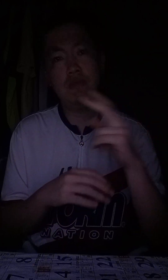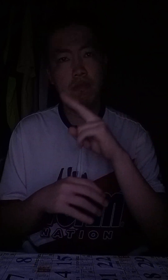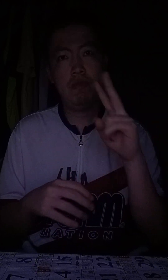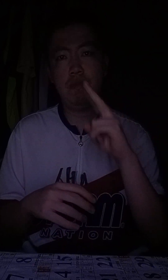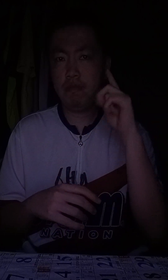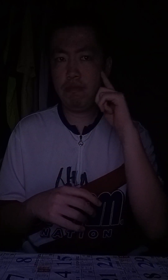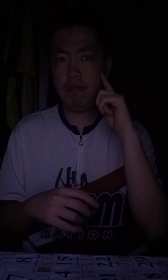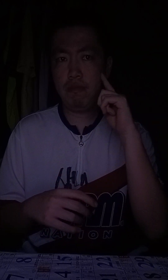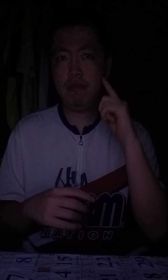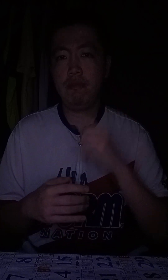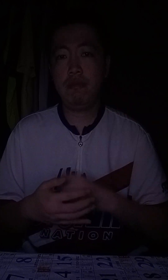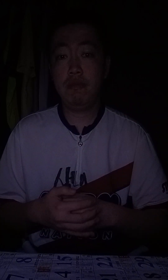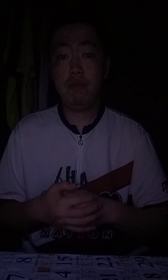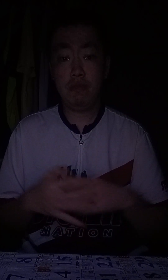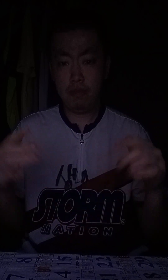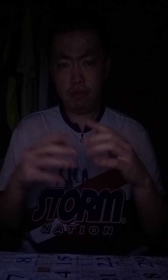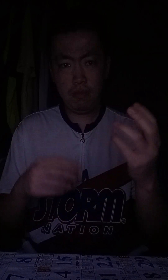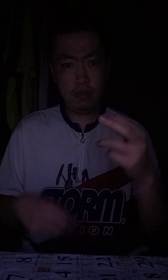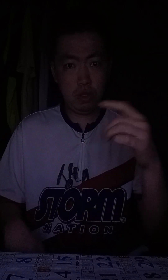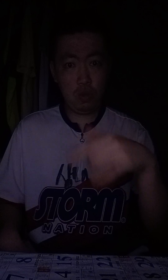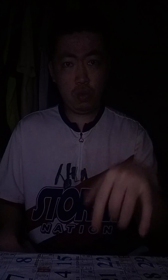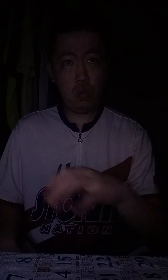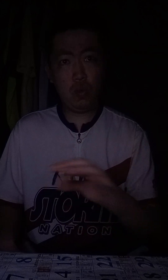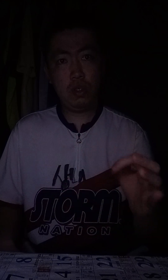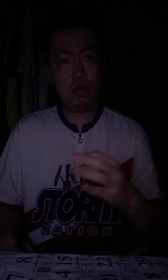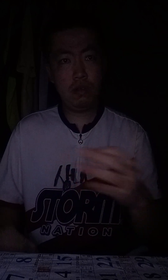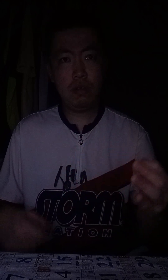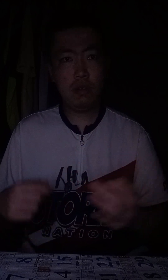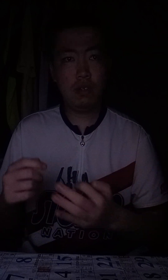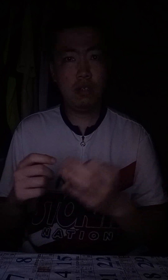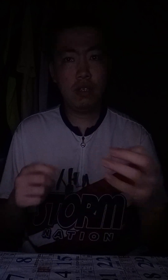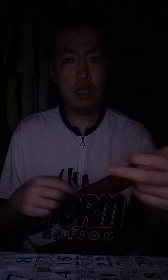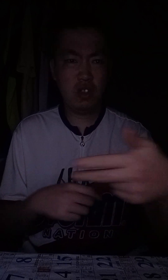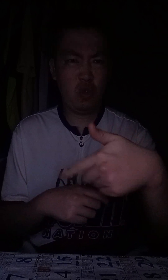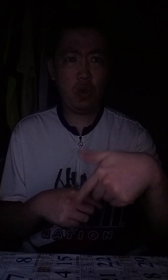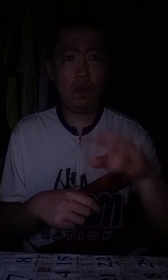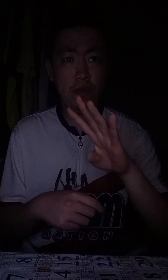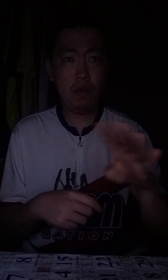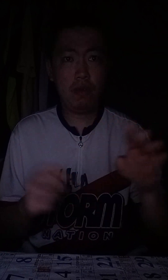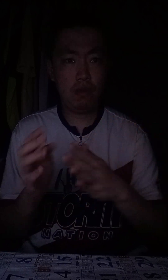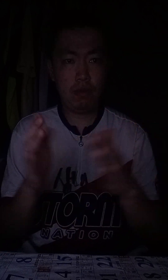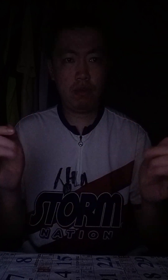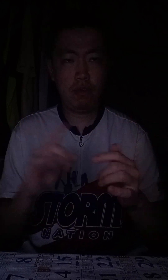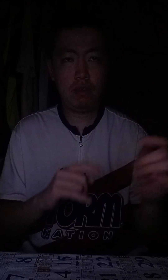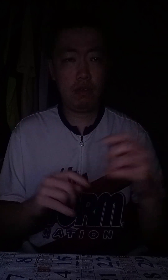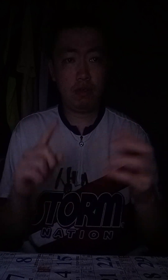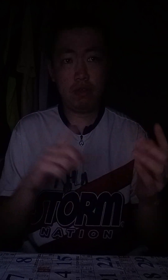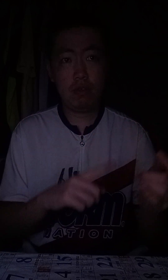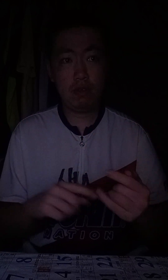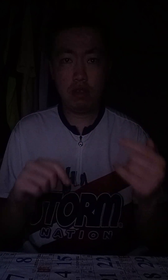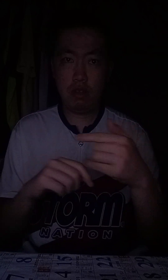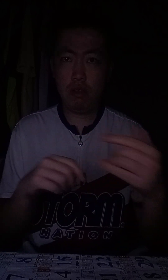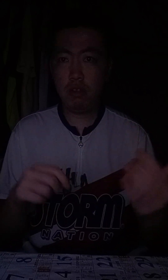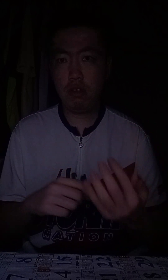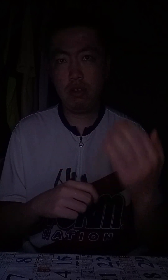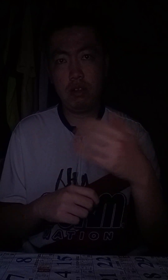같습니다. 올림픽 기간에는 경기장 주변 노선에 전기버스 4대가 우선 배치돼 강릉을 찾는 국내의